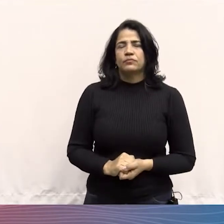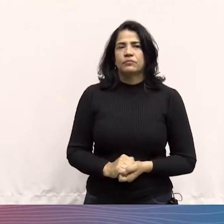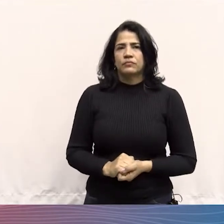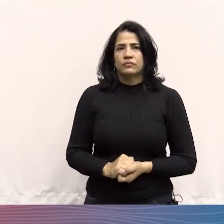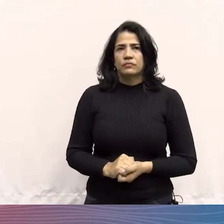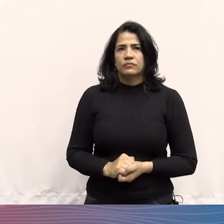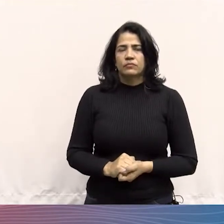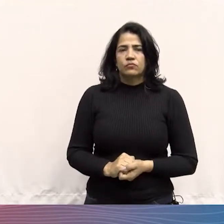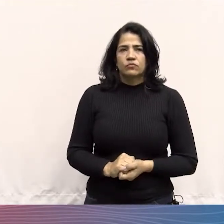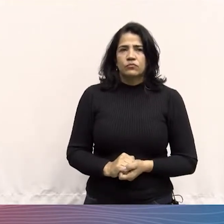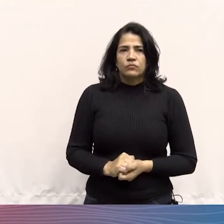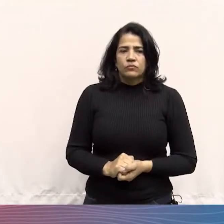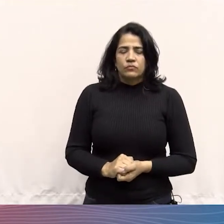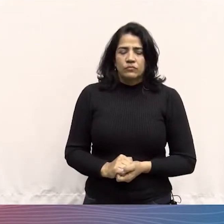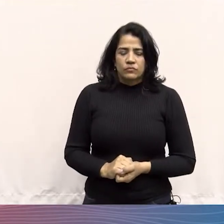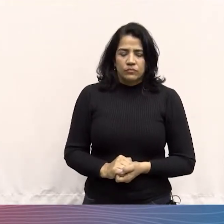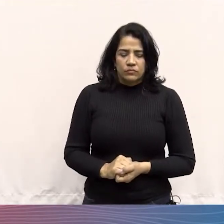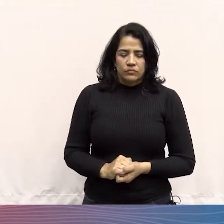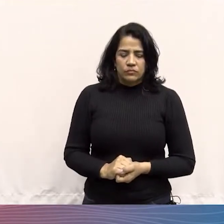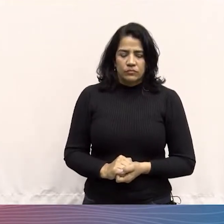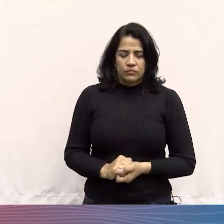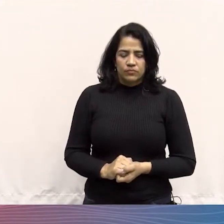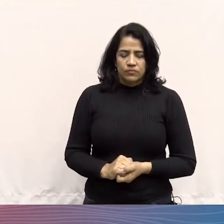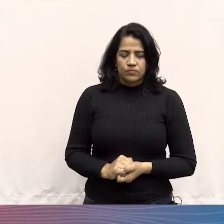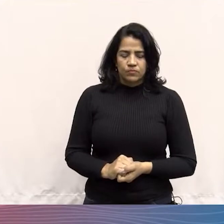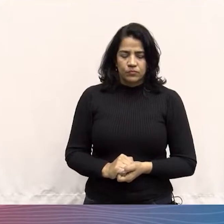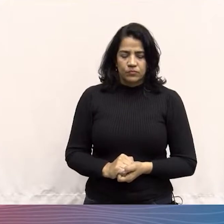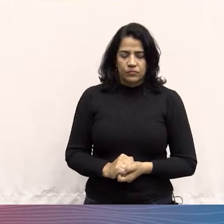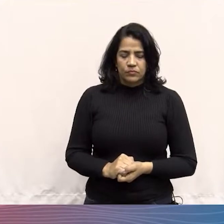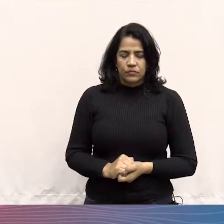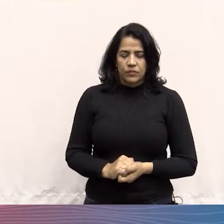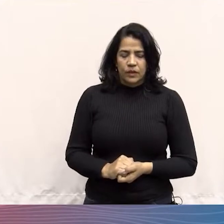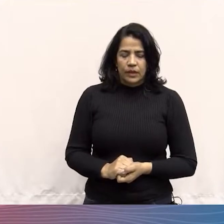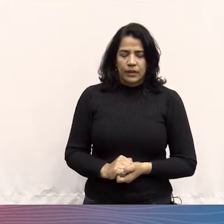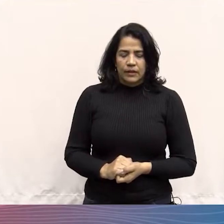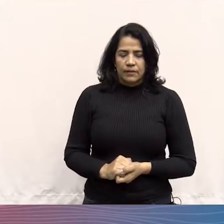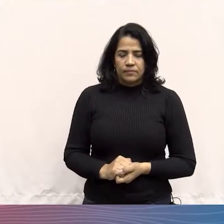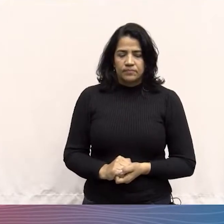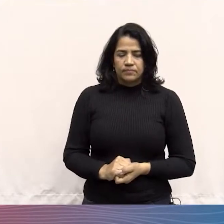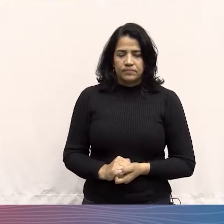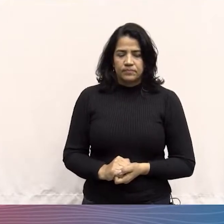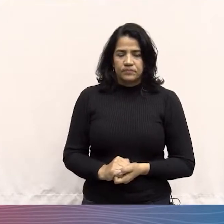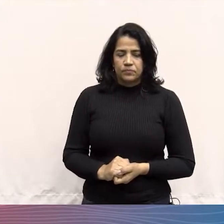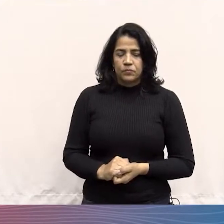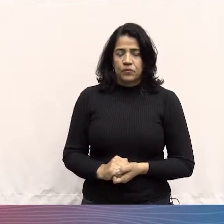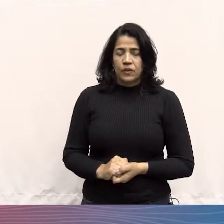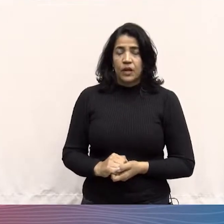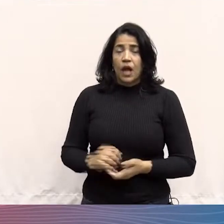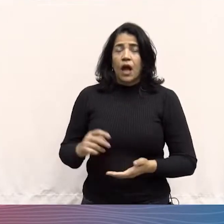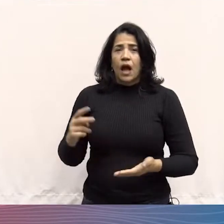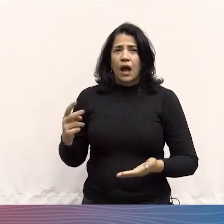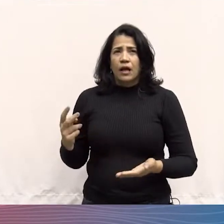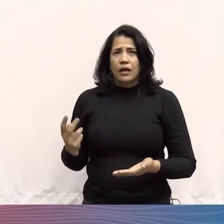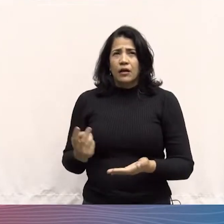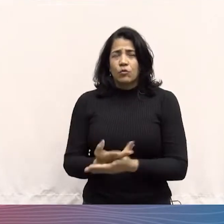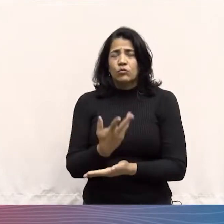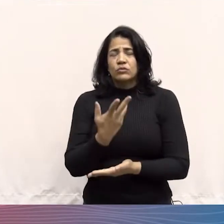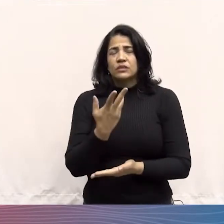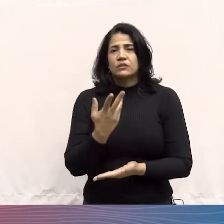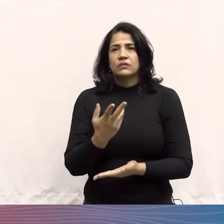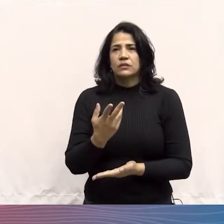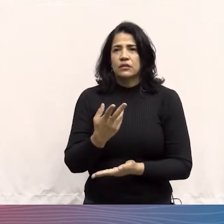apareceram muitas nações independentes que não seguiam a Deus, e cada uma dessas